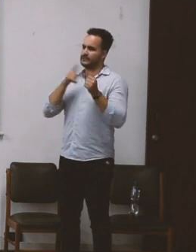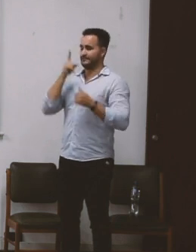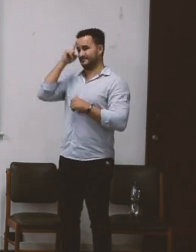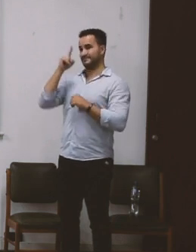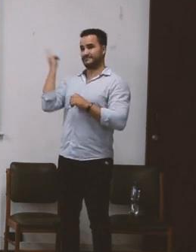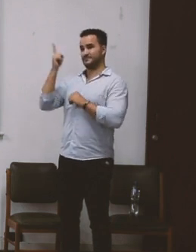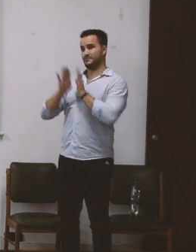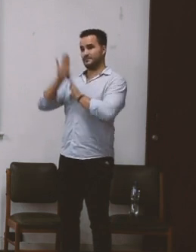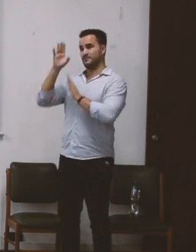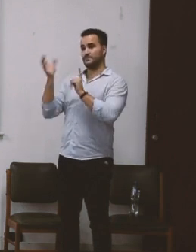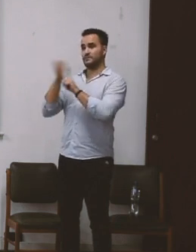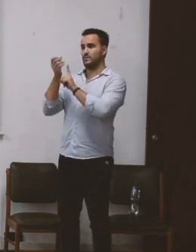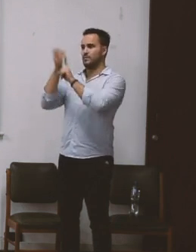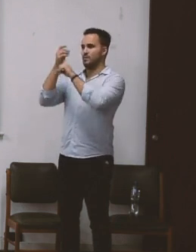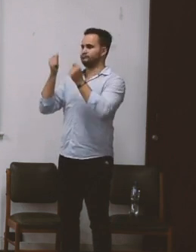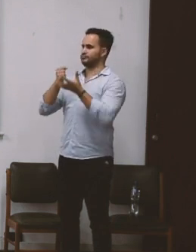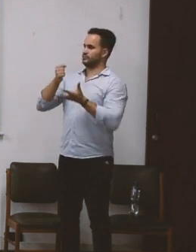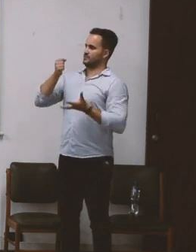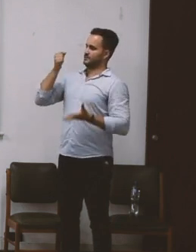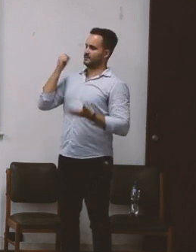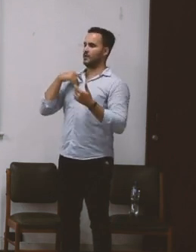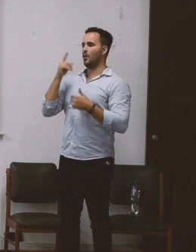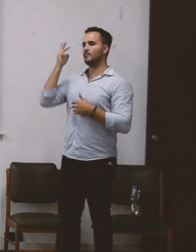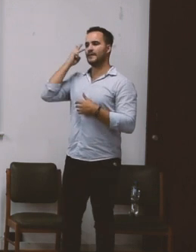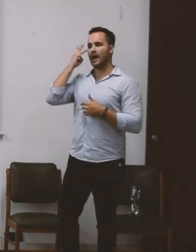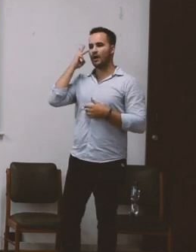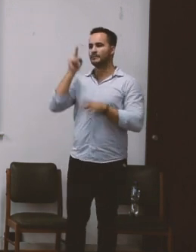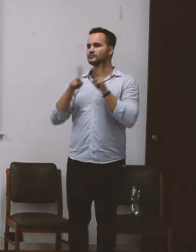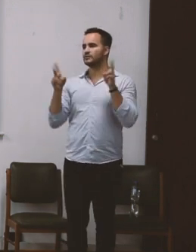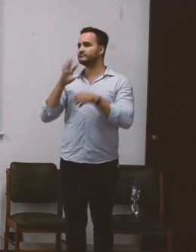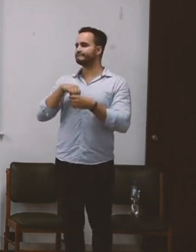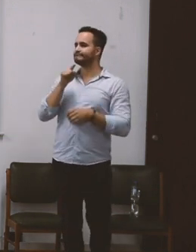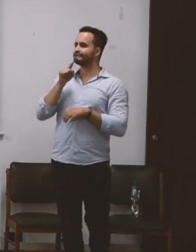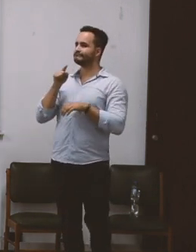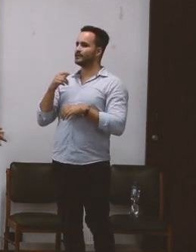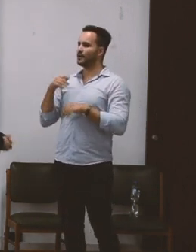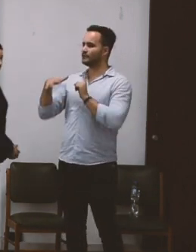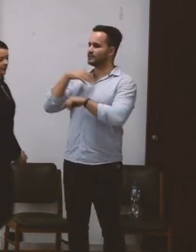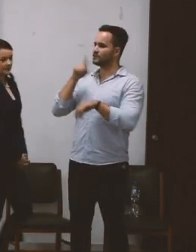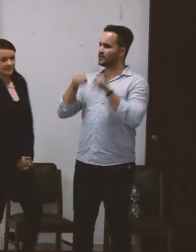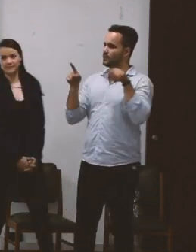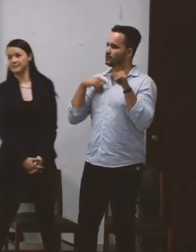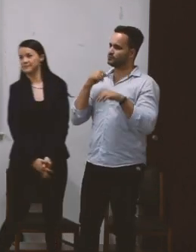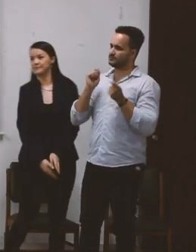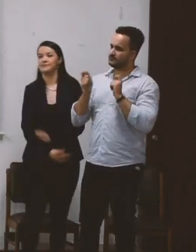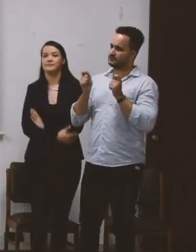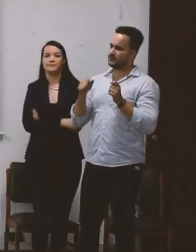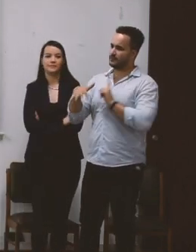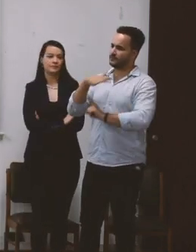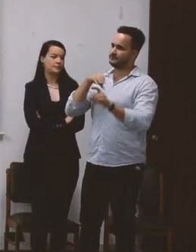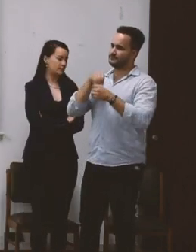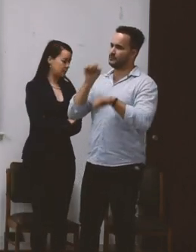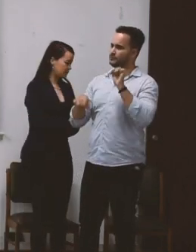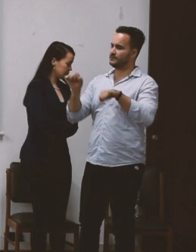prosperidad y el sometimiento singular de las personas con síndrome de Down dentro de sus propios contextos y posibilidades, por una